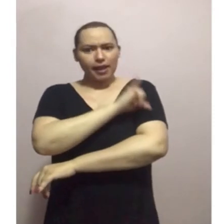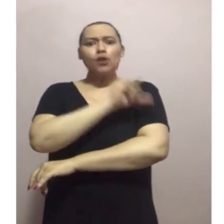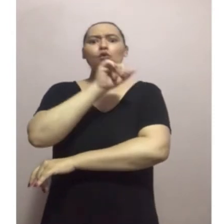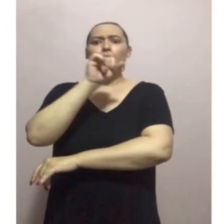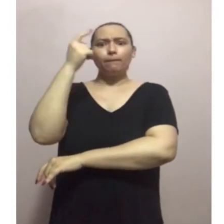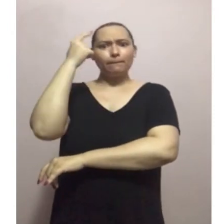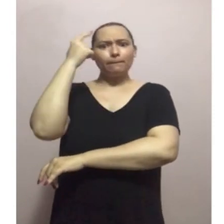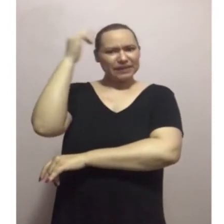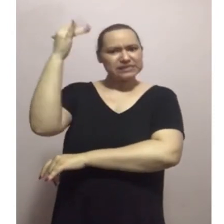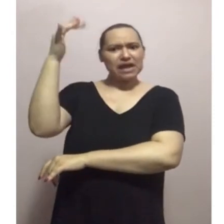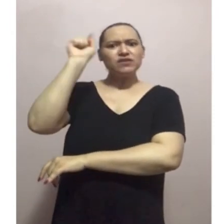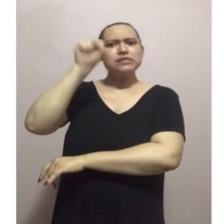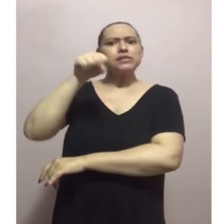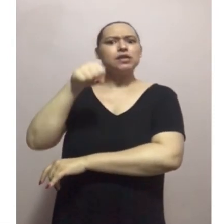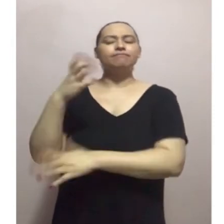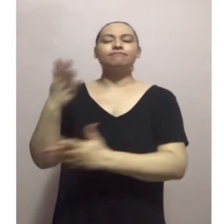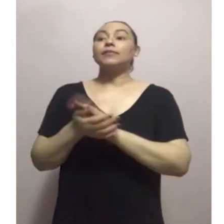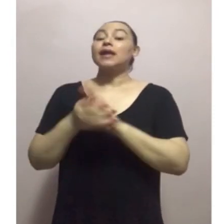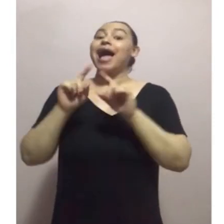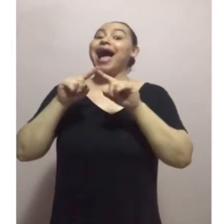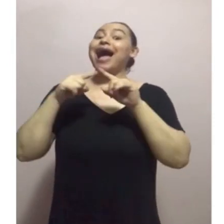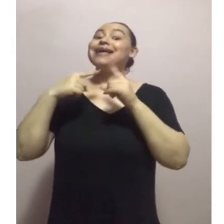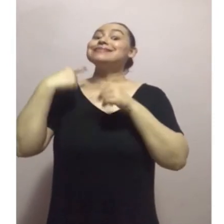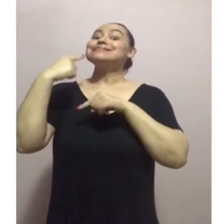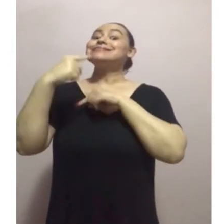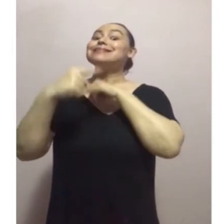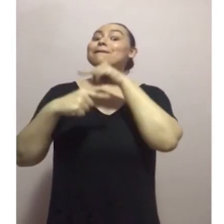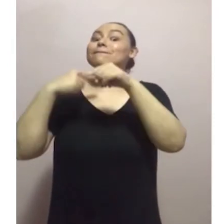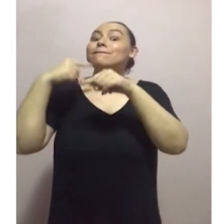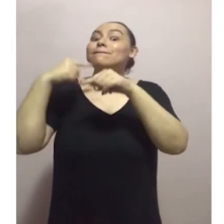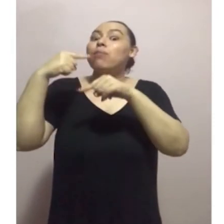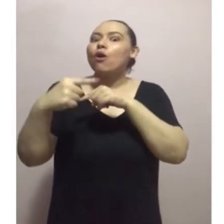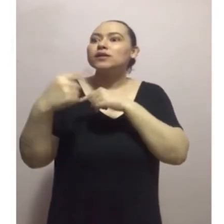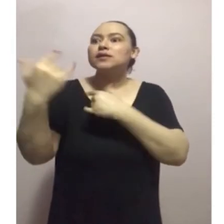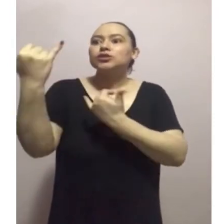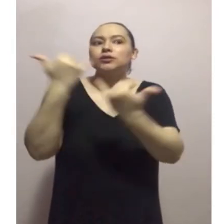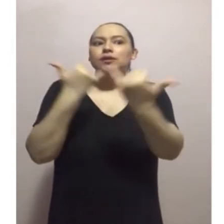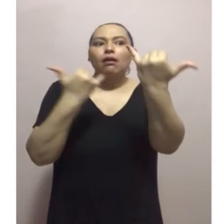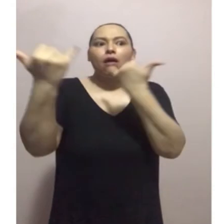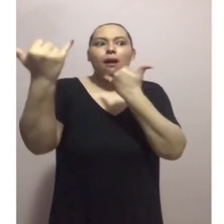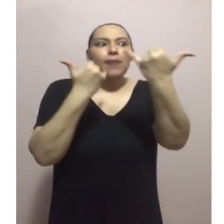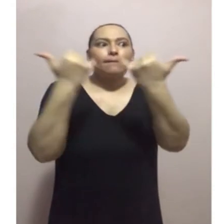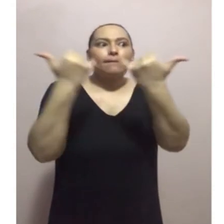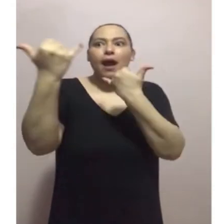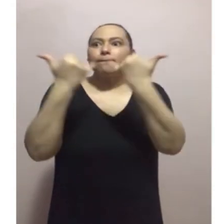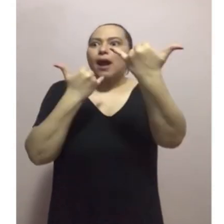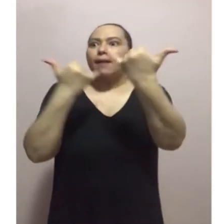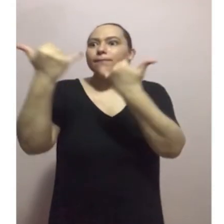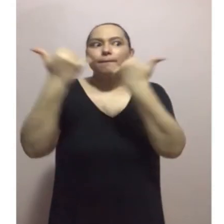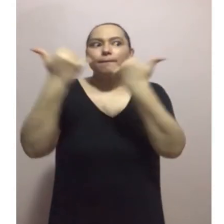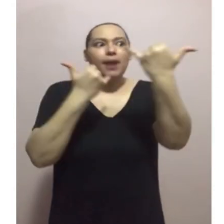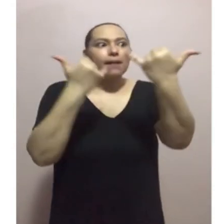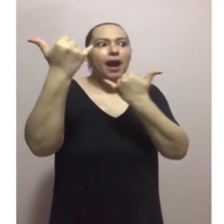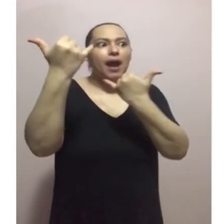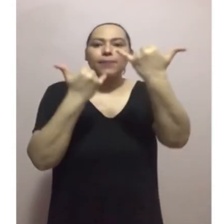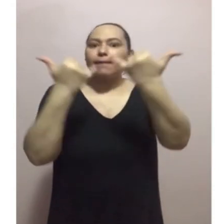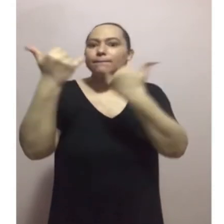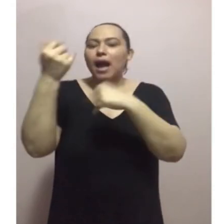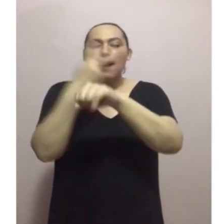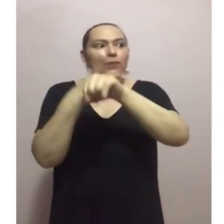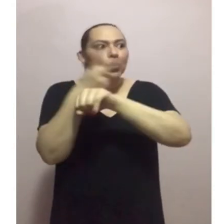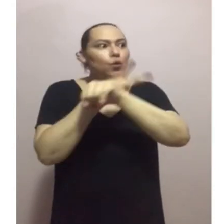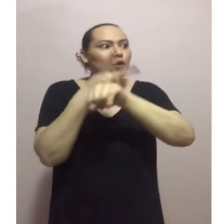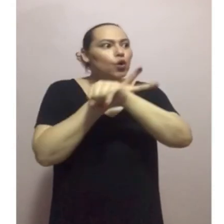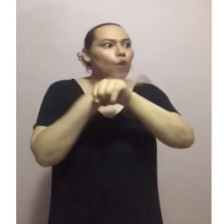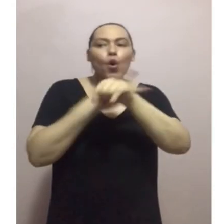E depois a gente começou a se informar, né, do que estava acontecendo no mundo, e que, obviamente, a